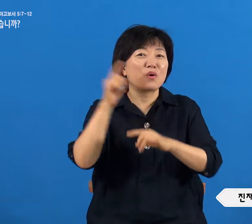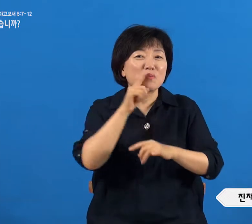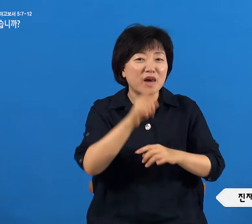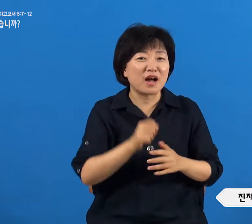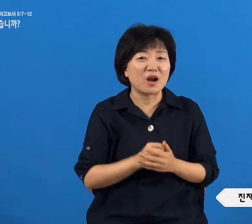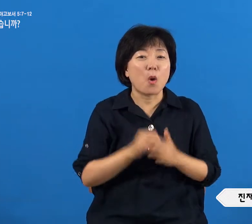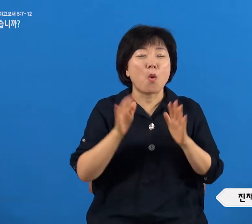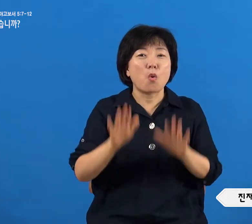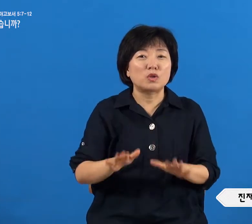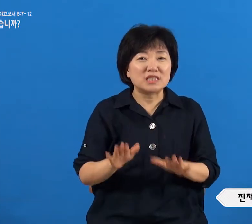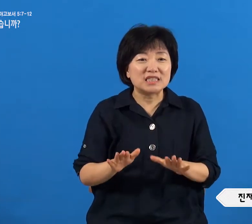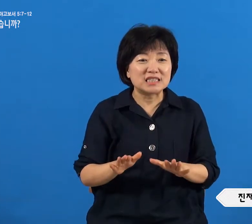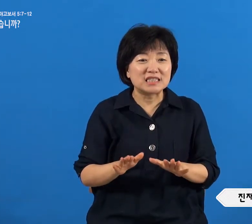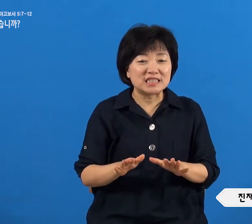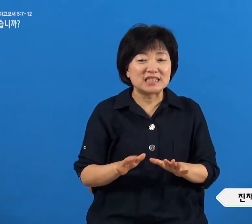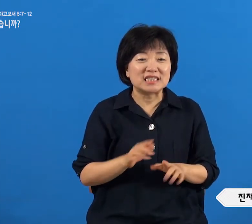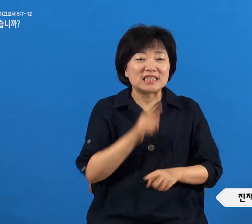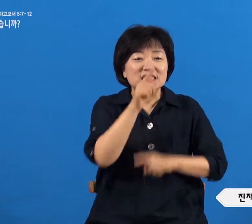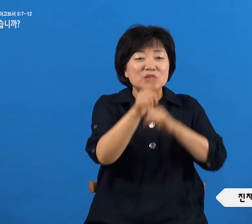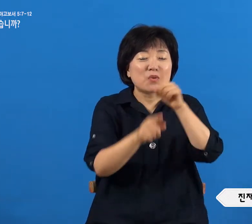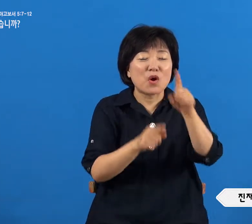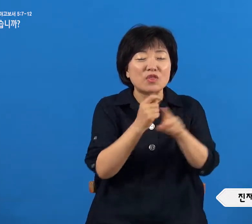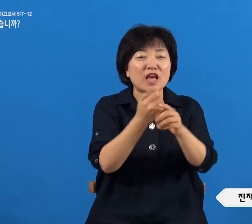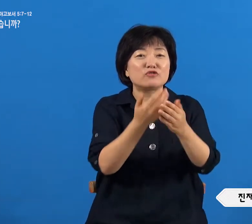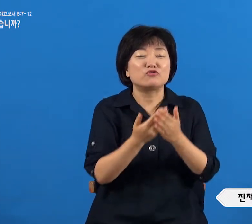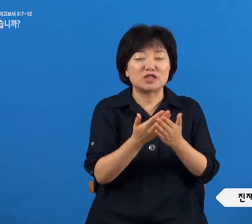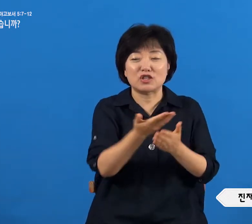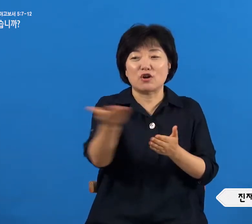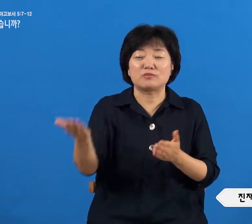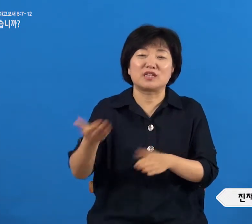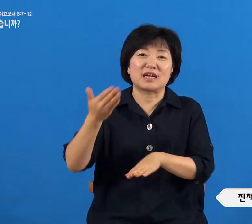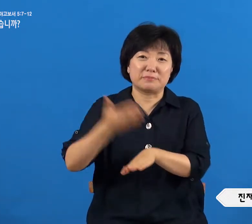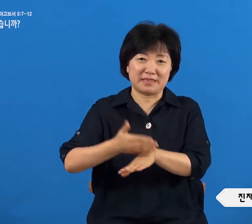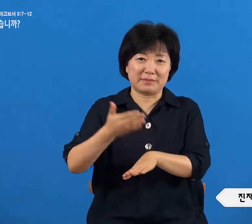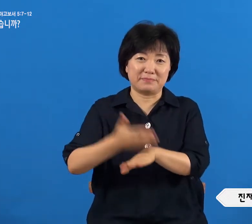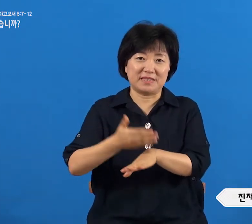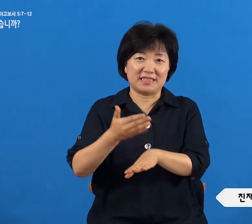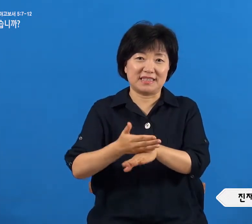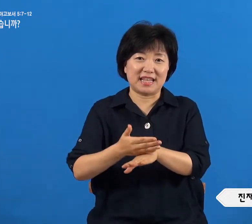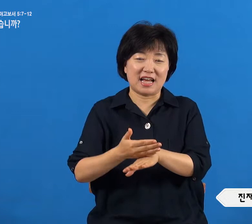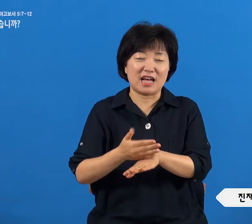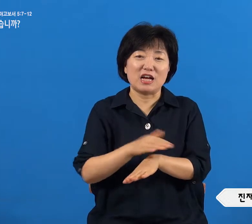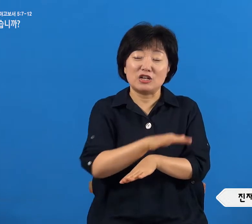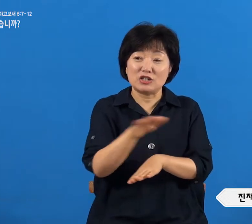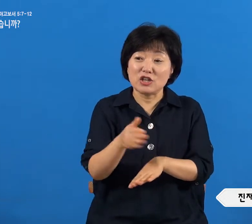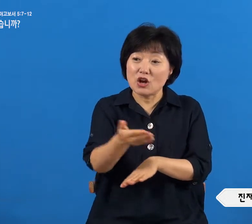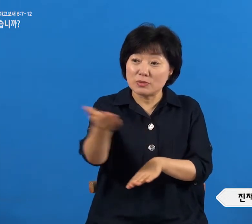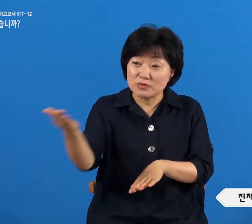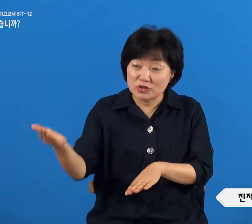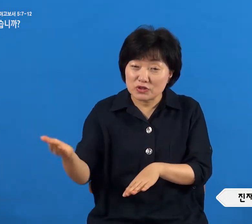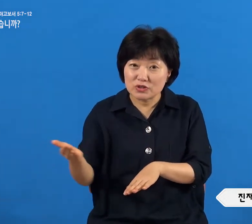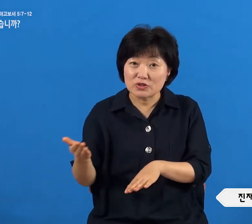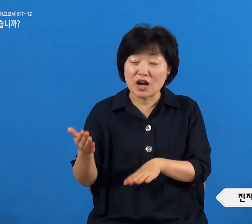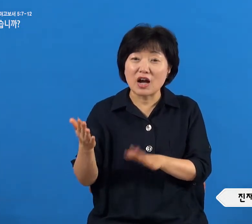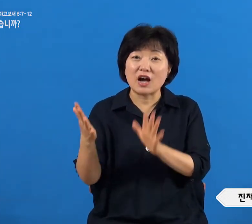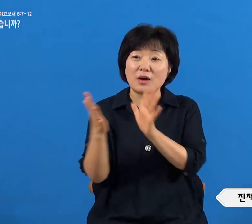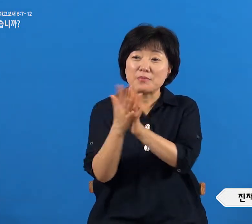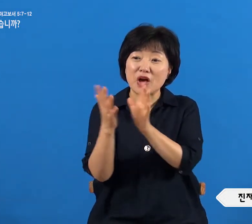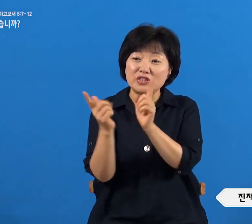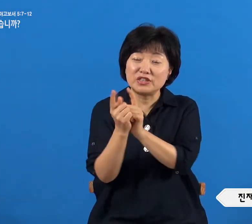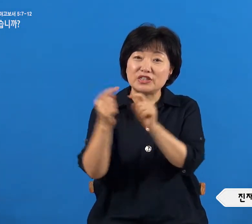이야기합니다. 오늘 지원해 주신 여러분들 감사합니다. 저희는 여러분들과 오늘